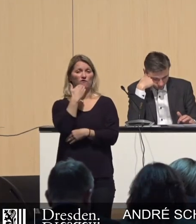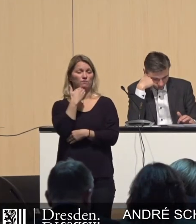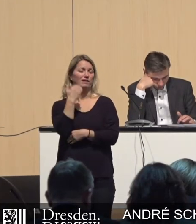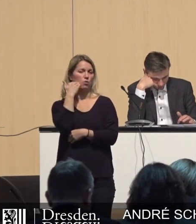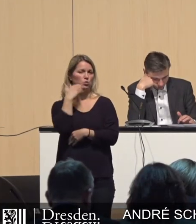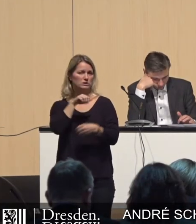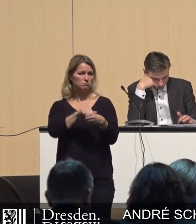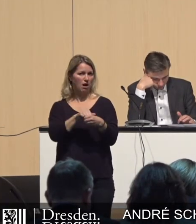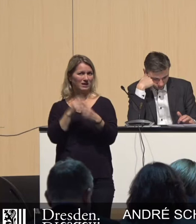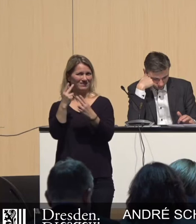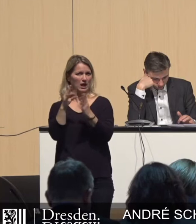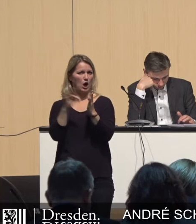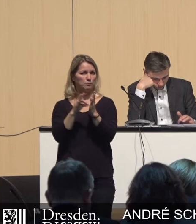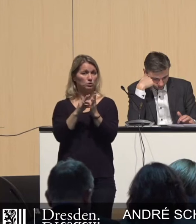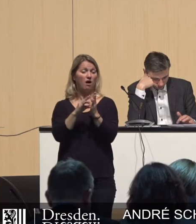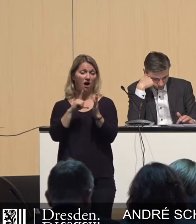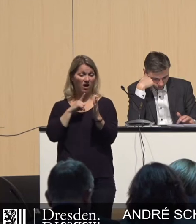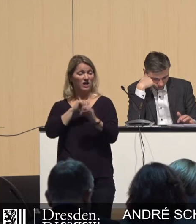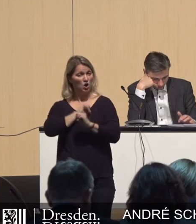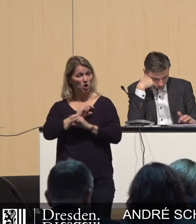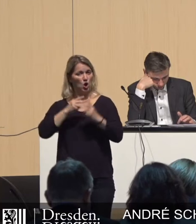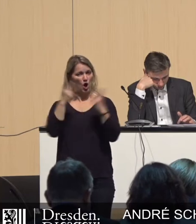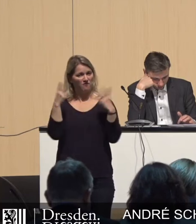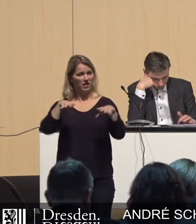Wohnungsmarktes gehören in die öffentliche Hand.